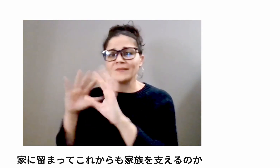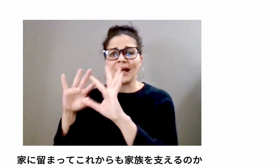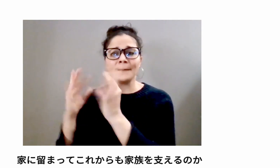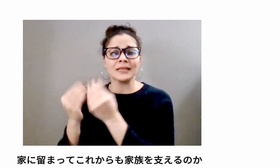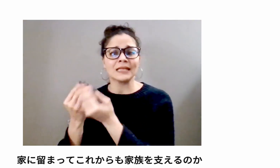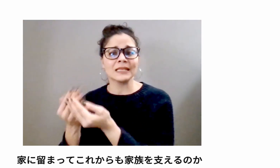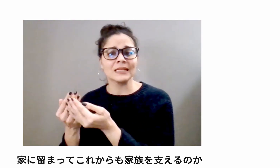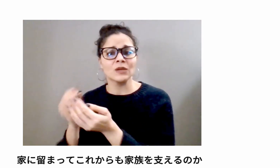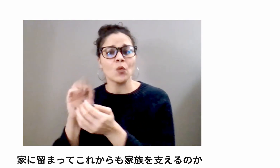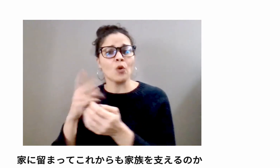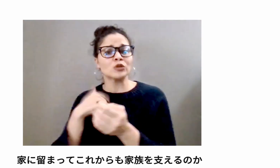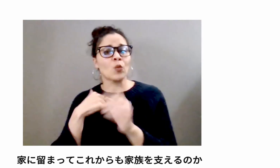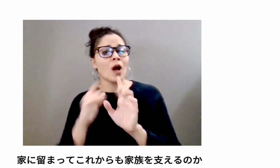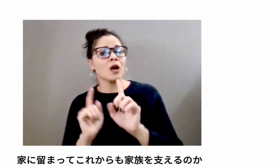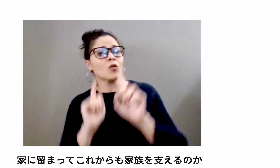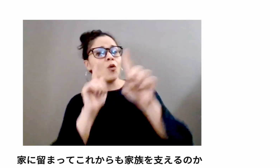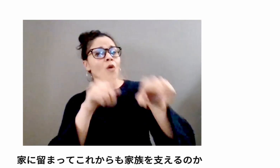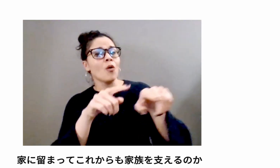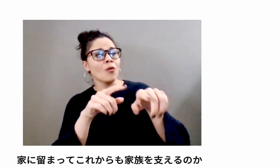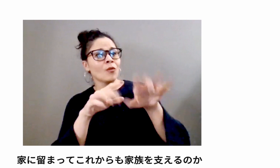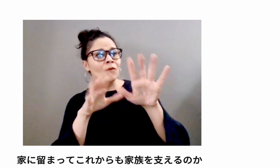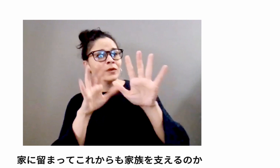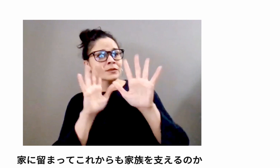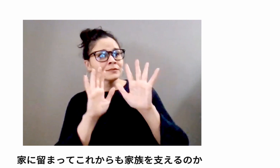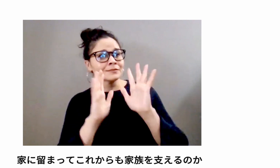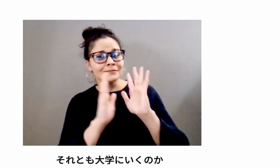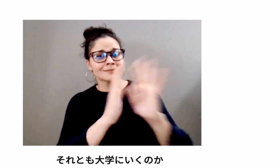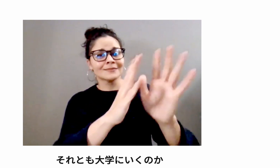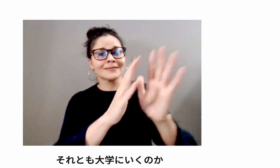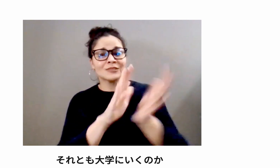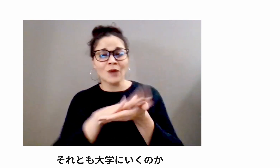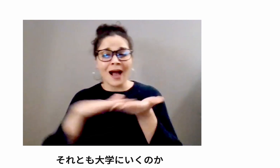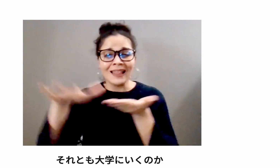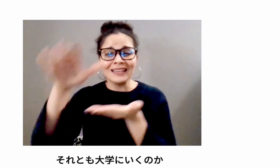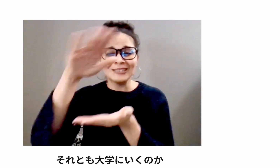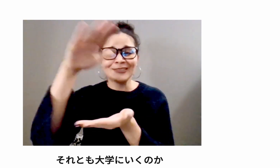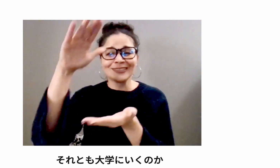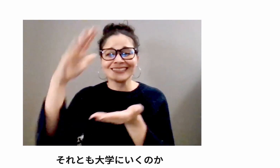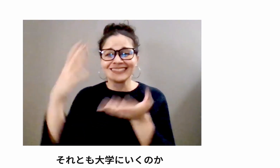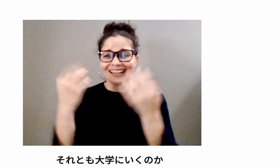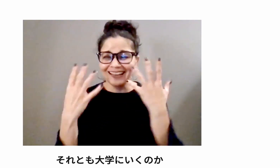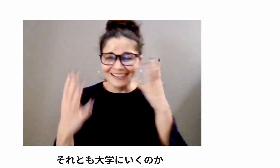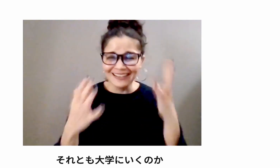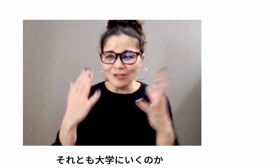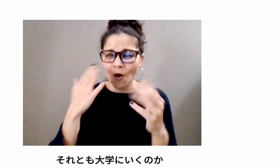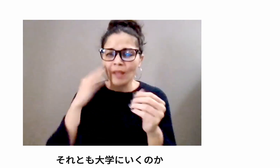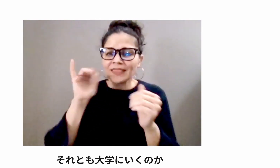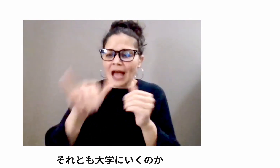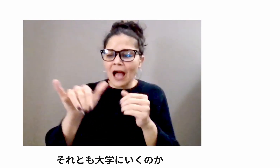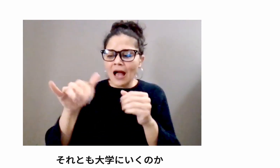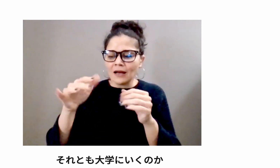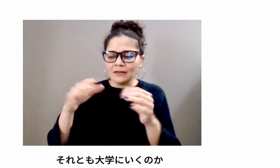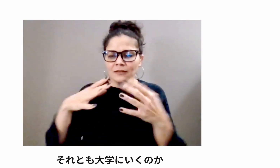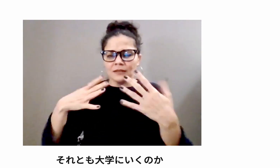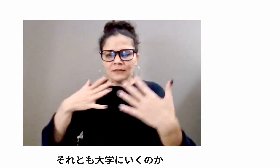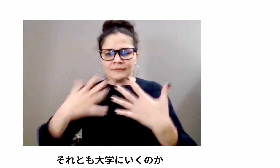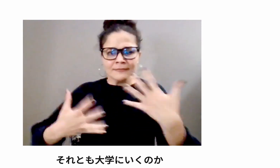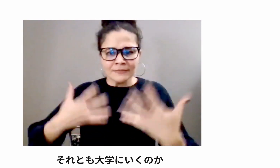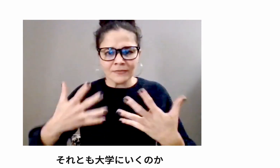まるべきか。私はこの家族をこれからも支えていくのか、それとも行きたい大学に行くのか。その彼女の悩み。